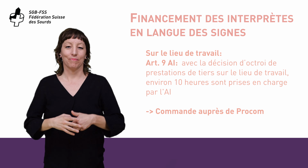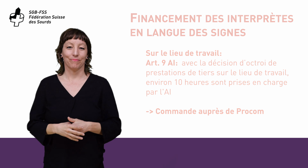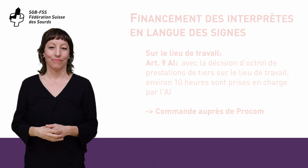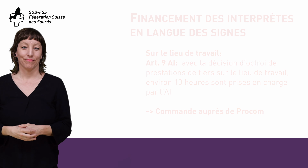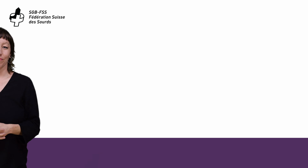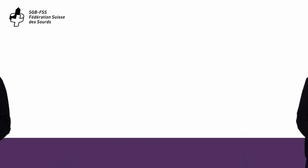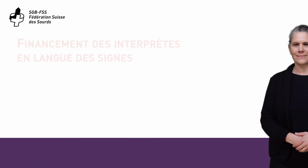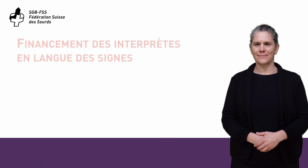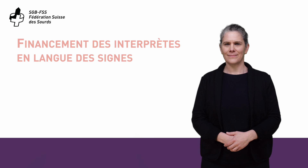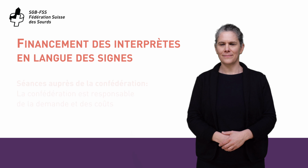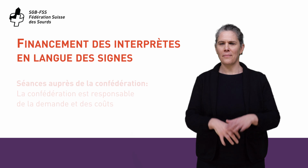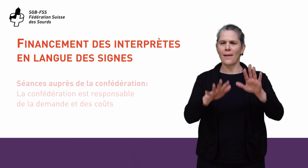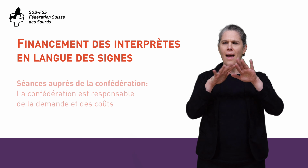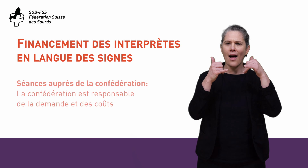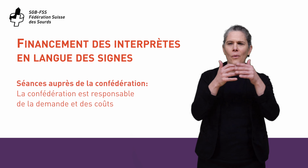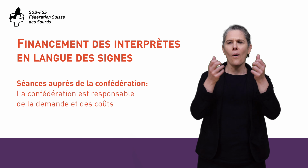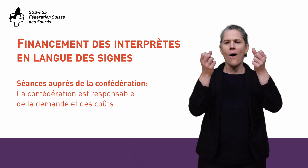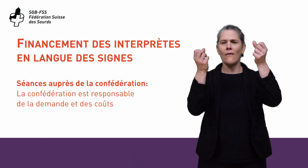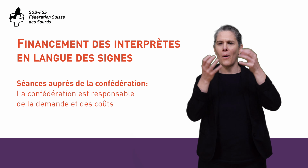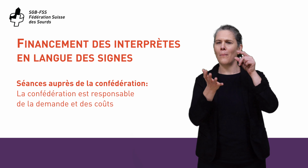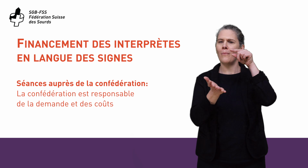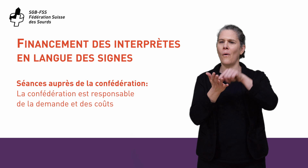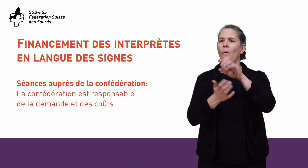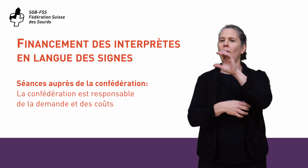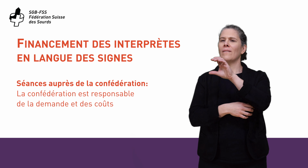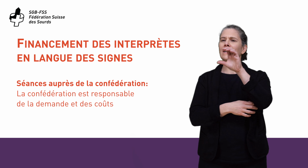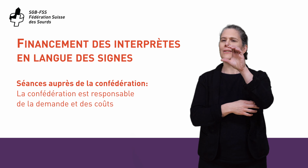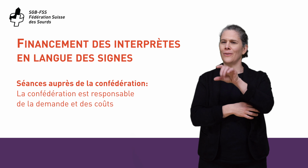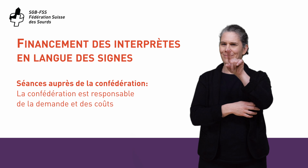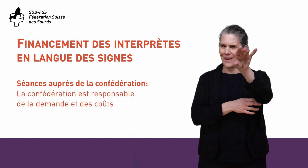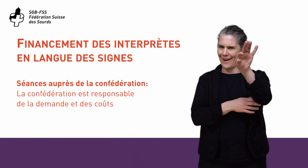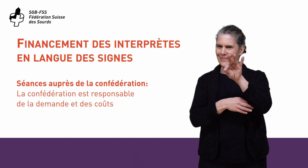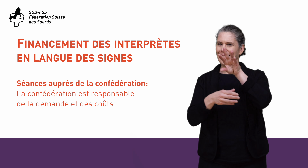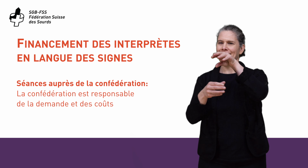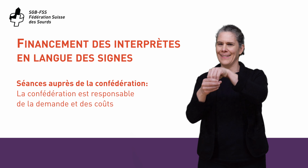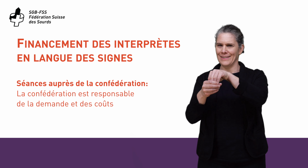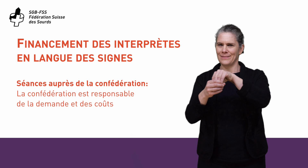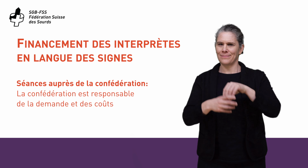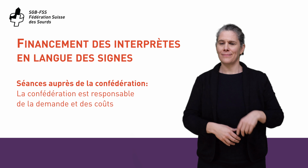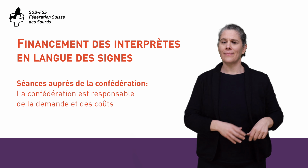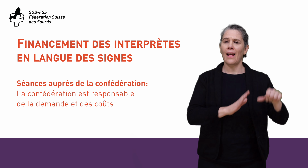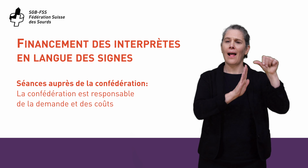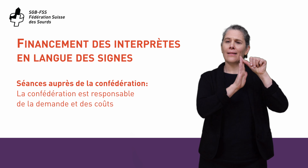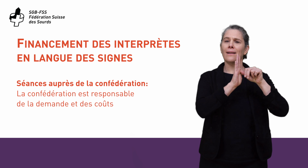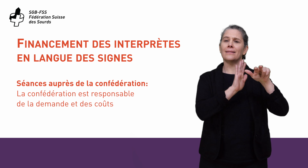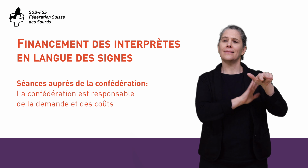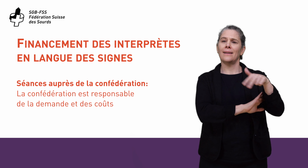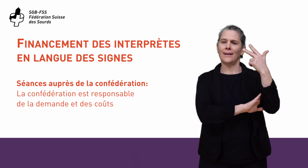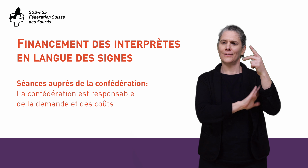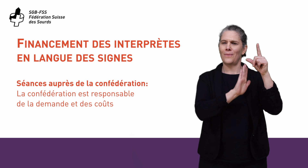travail. Selon l'article 13 de la Loi sur l'égalité des personnes handicapées, la Confédération